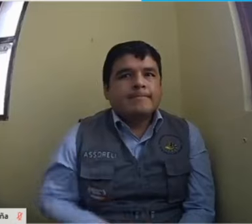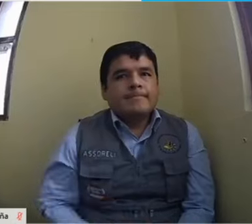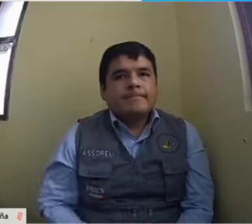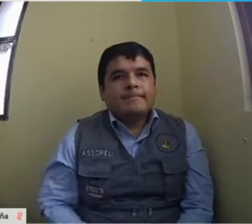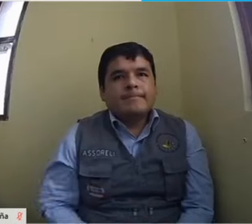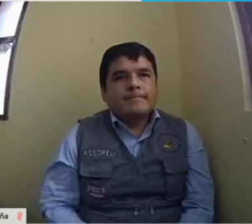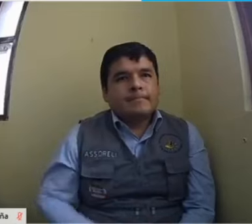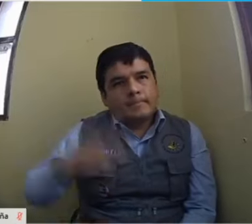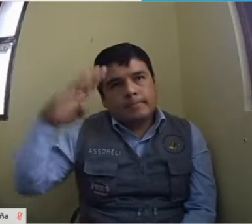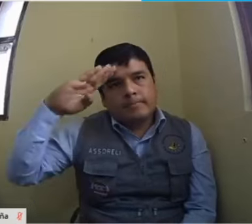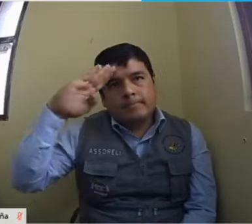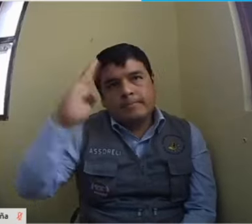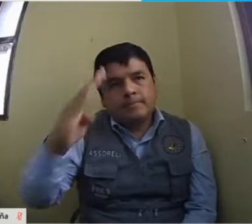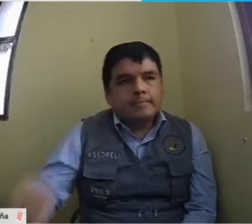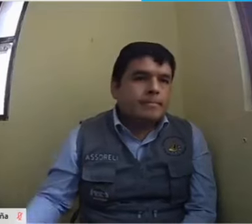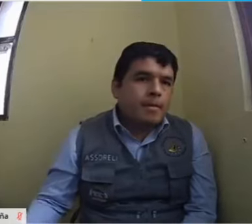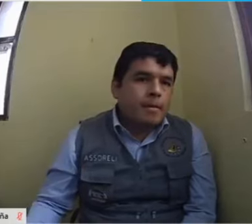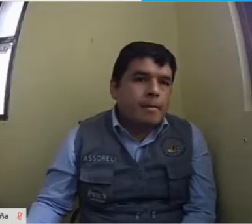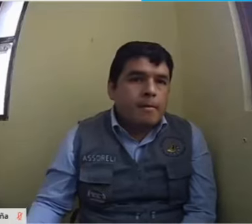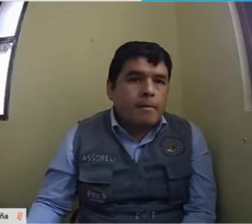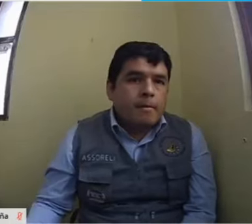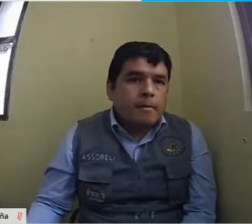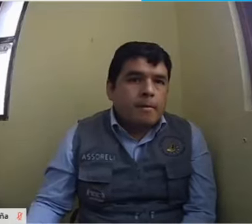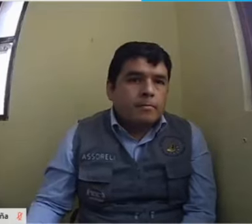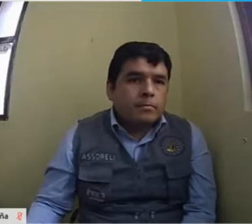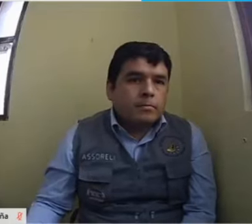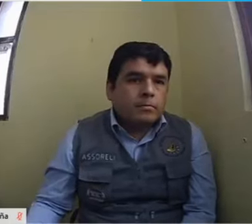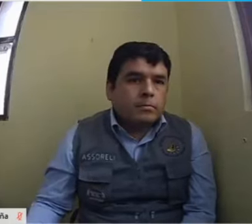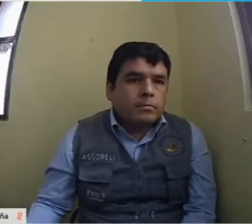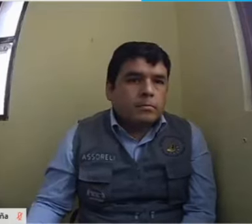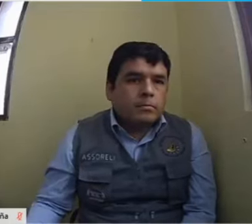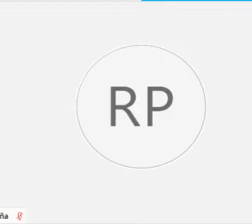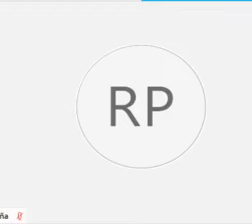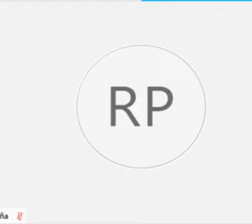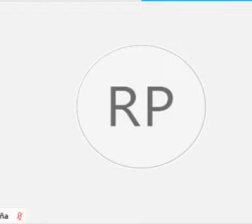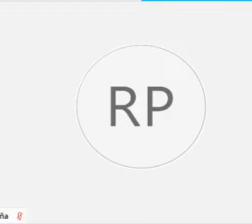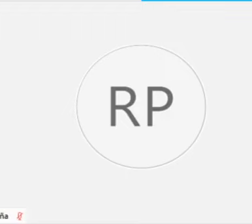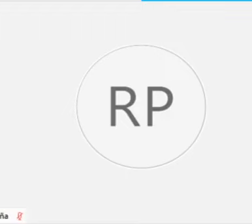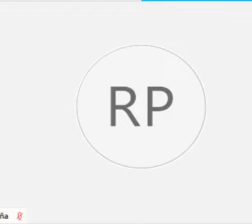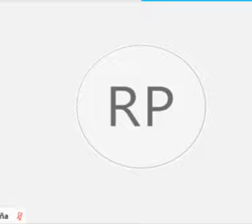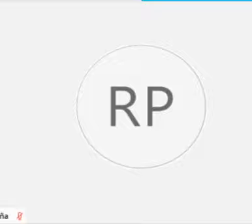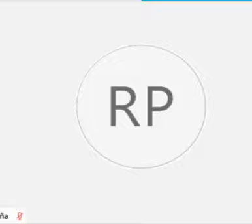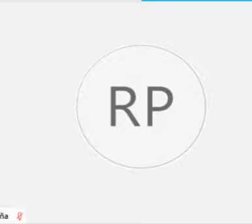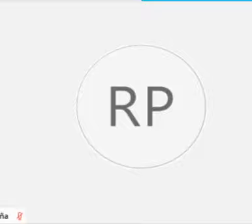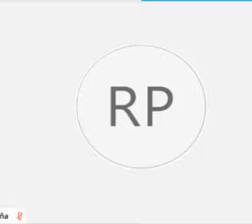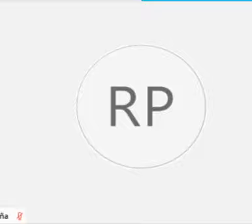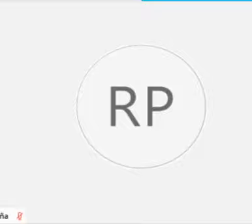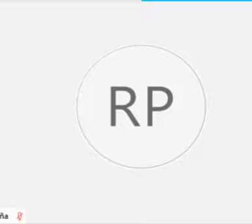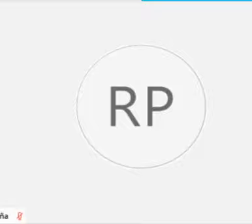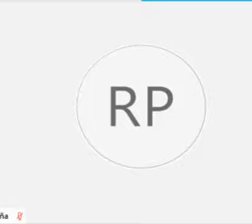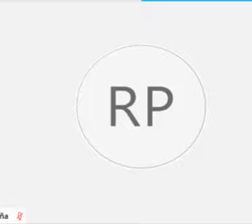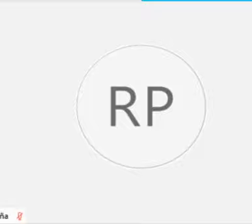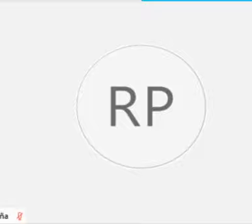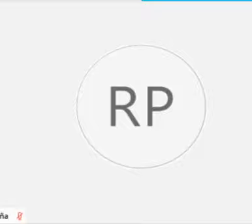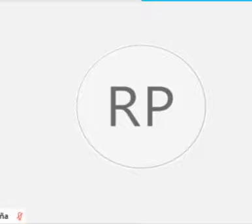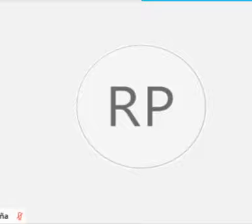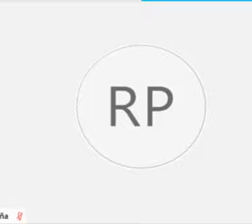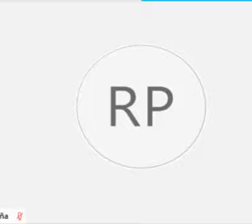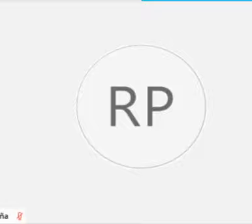2, la seña para una persona tiene que asignarla a una persona oyente, una persona sorda o